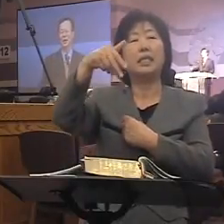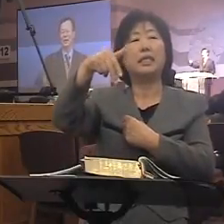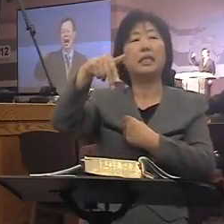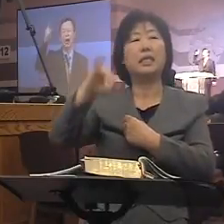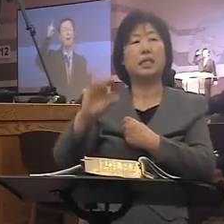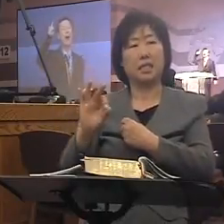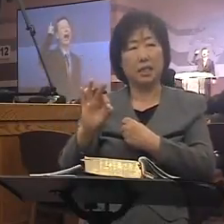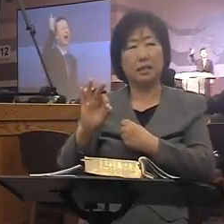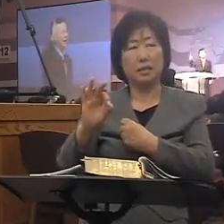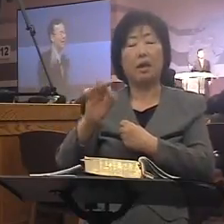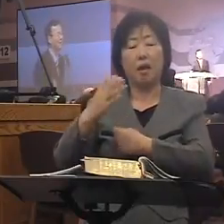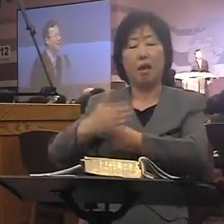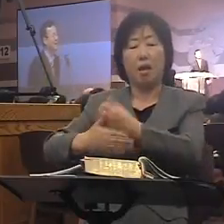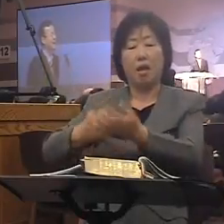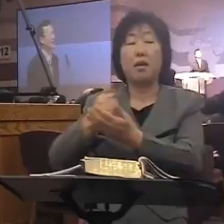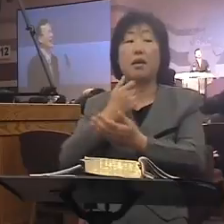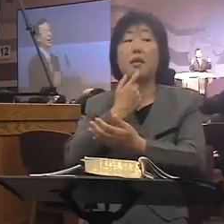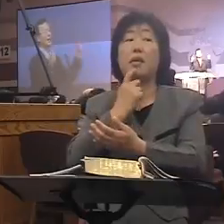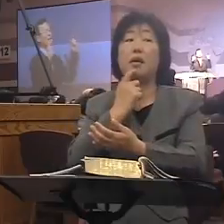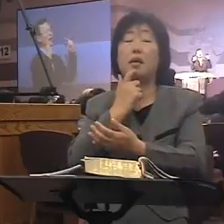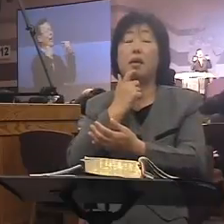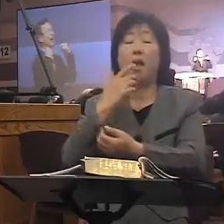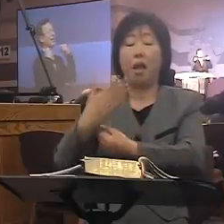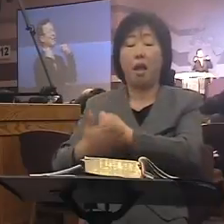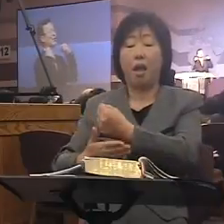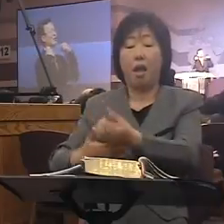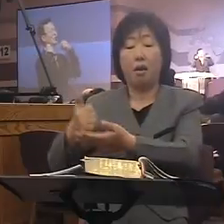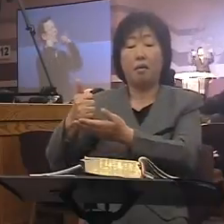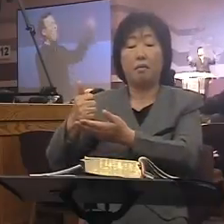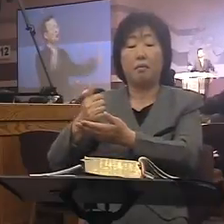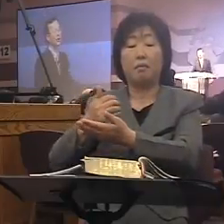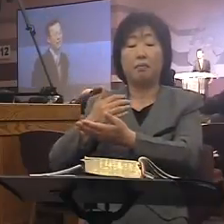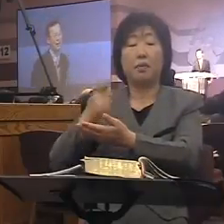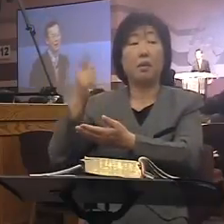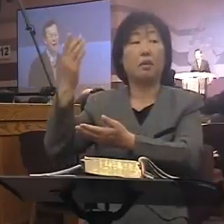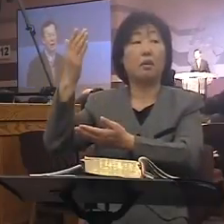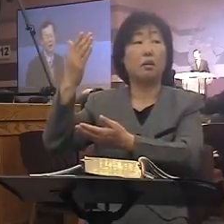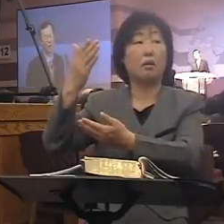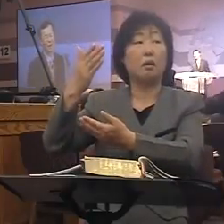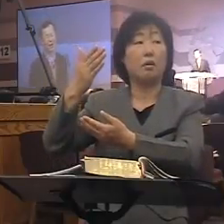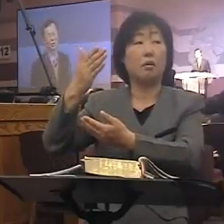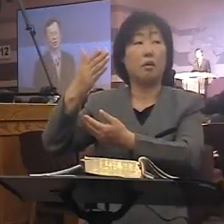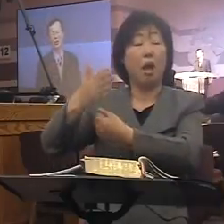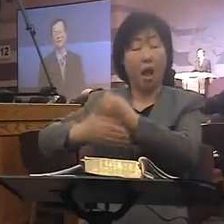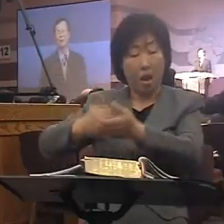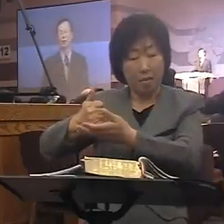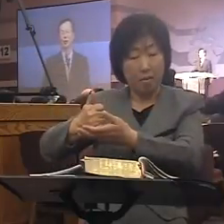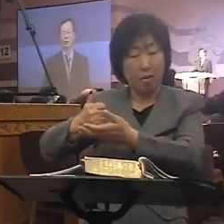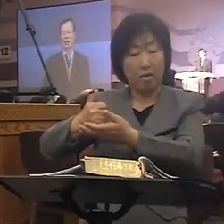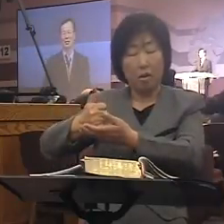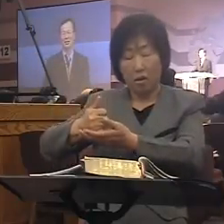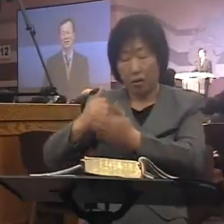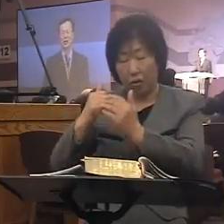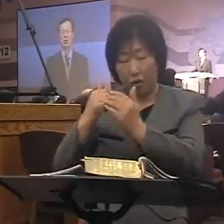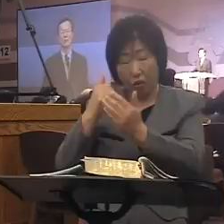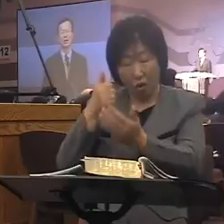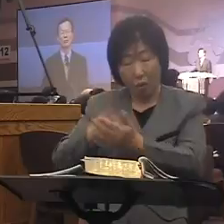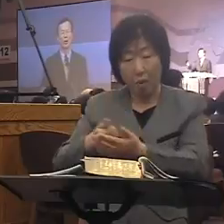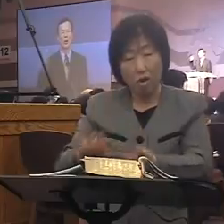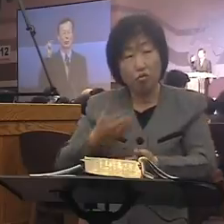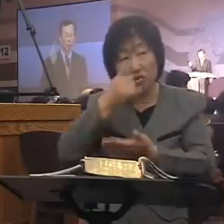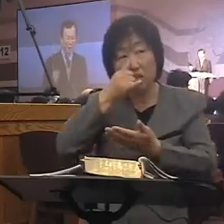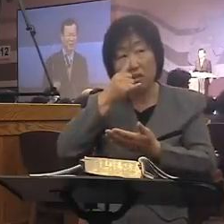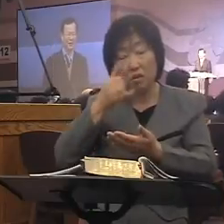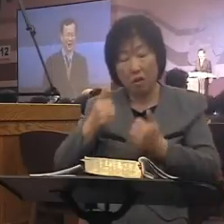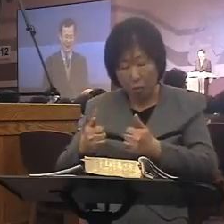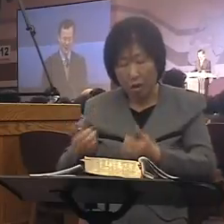나가셔서 야곱의 하나님, 그 하나님을 나의 하나님으로 송축하며 경배할 수 있는 여러분 모두가 되시길 예수님의